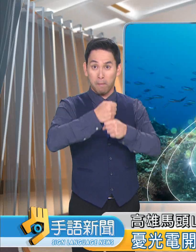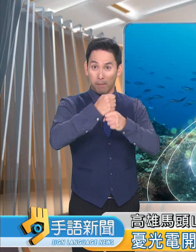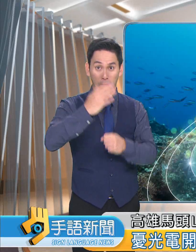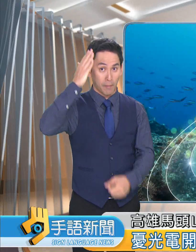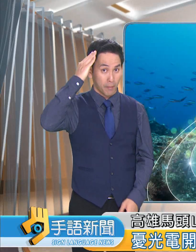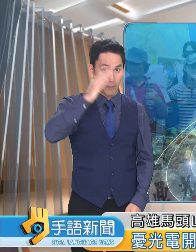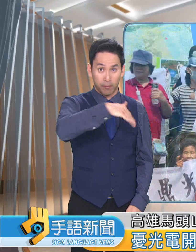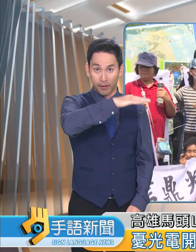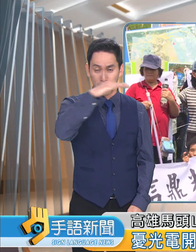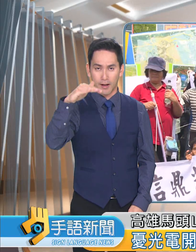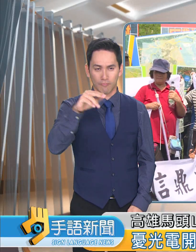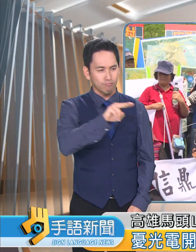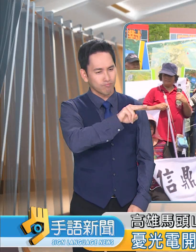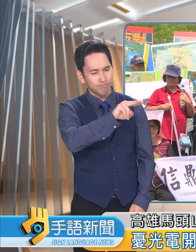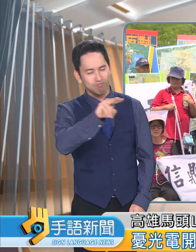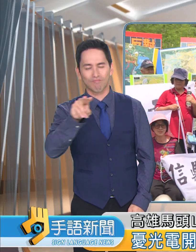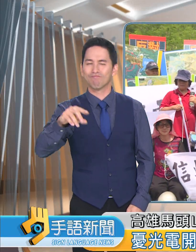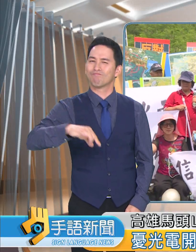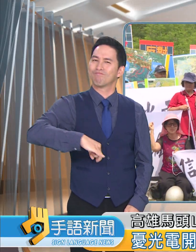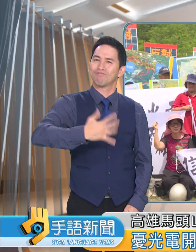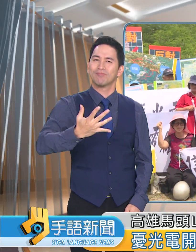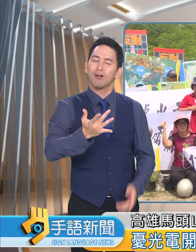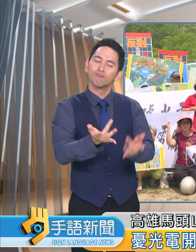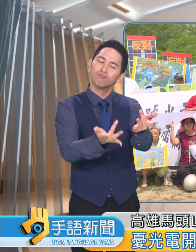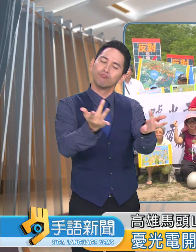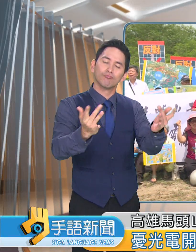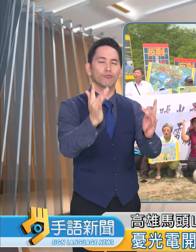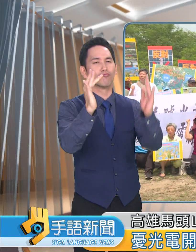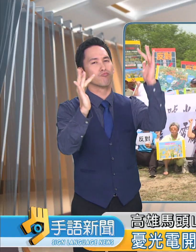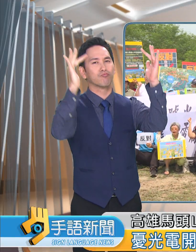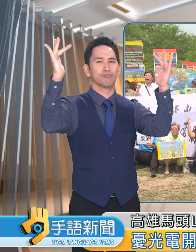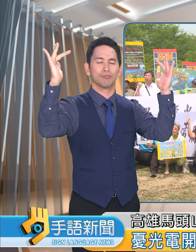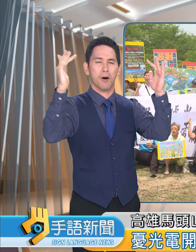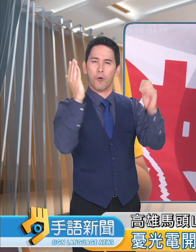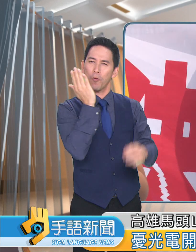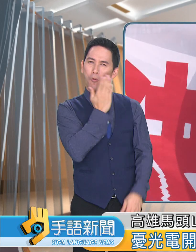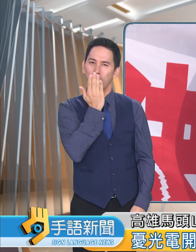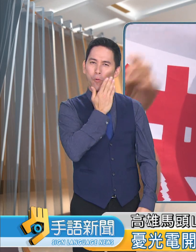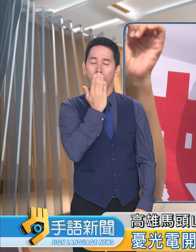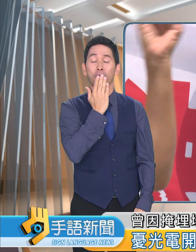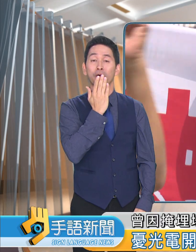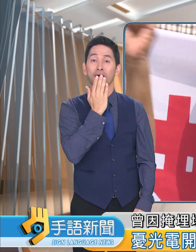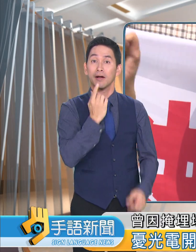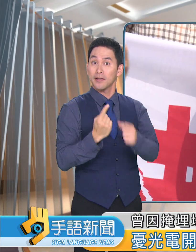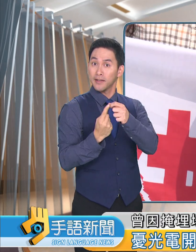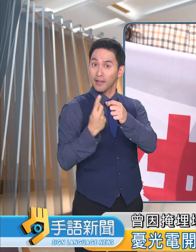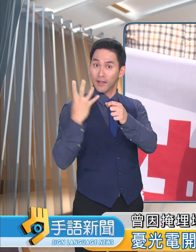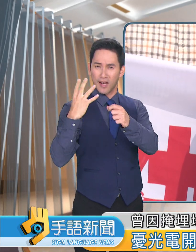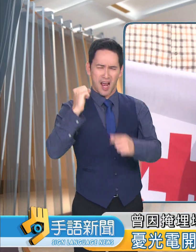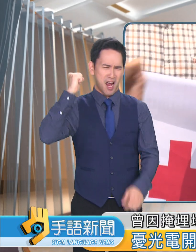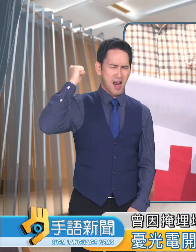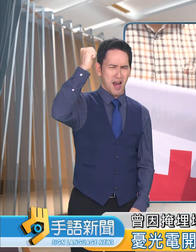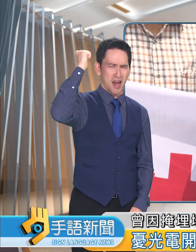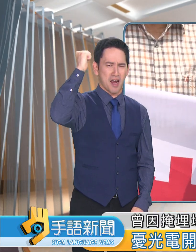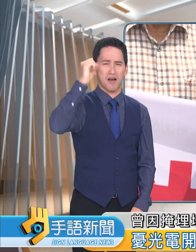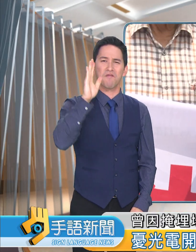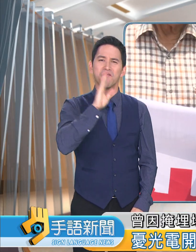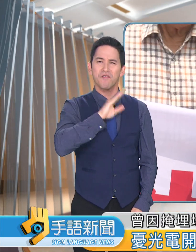高雄马头山有丰富的生态资源，曾经因为掩埋场开发案争议